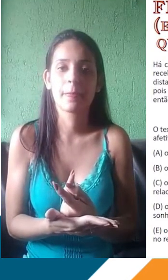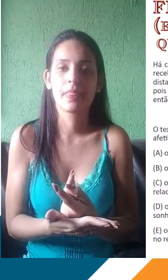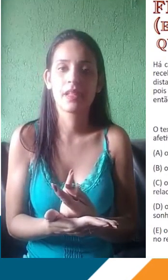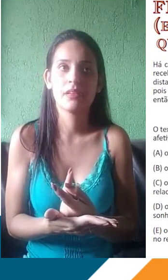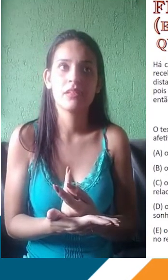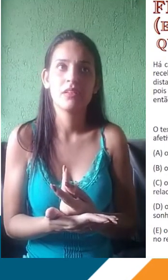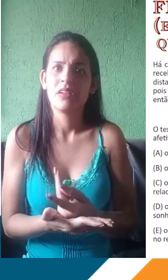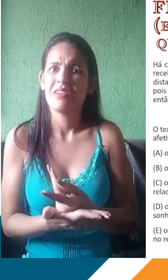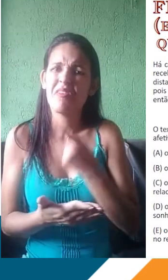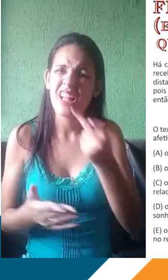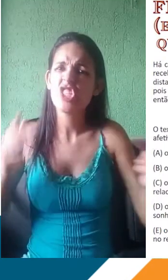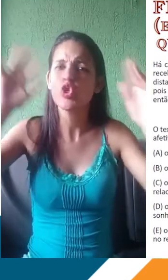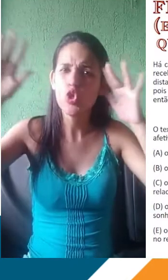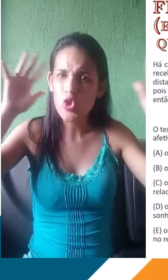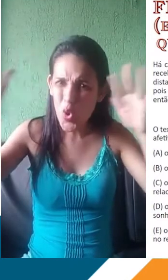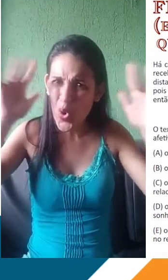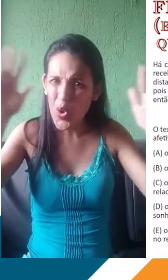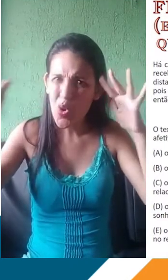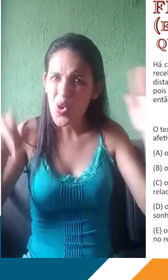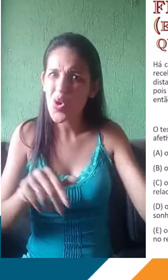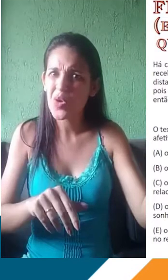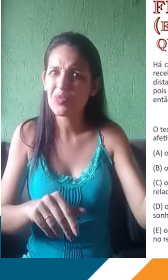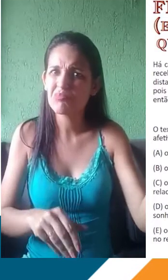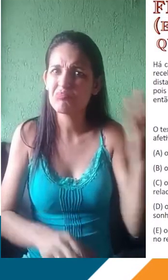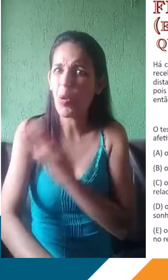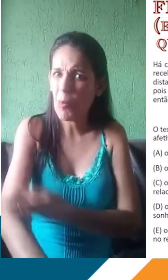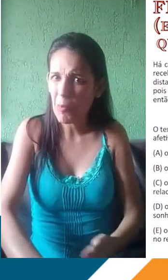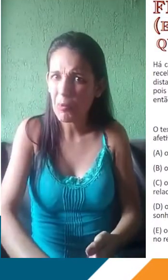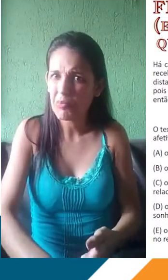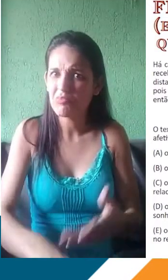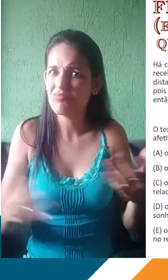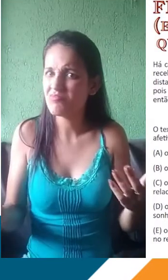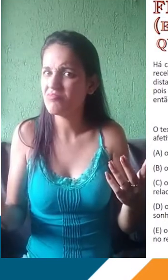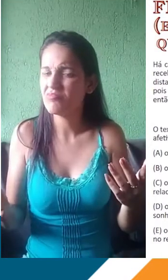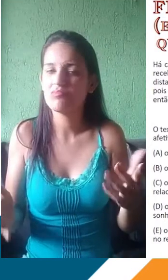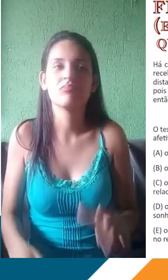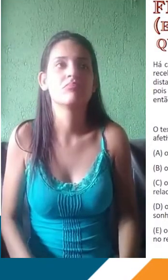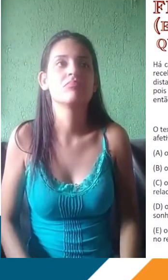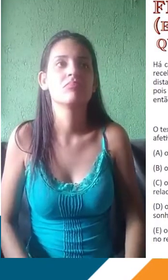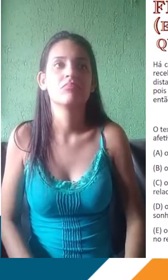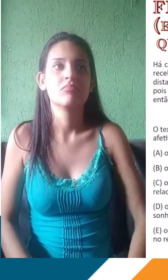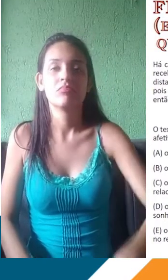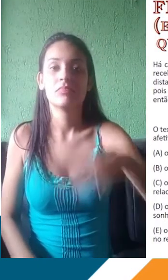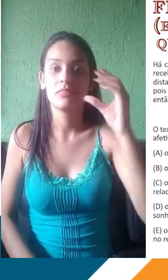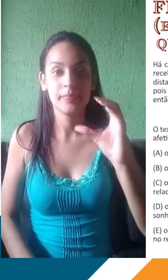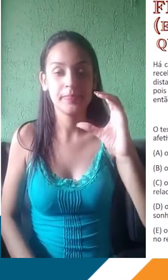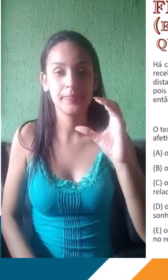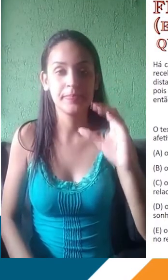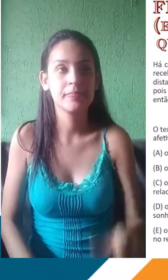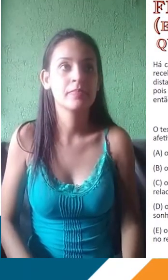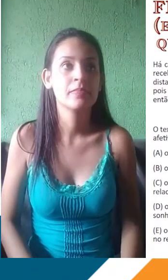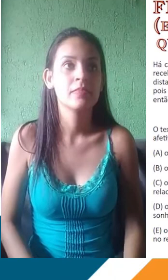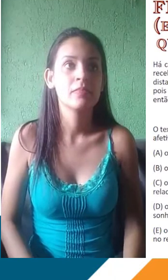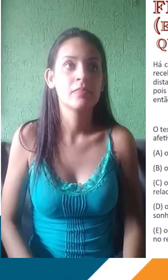isso representa um sonho comum. Letra C traz informações corretas sobre o frescobol, ligado à ideia de cooperação e